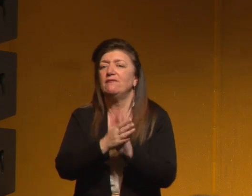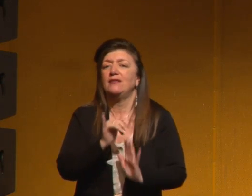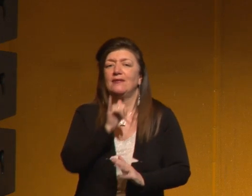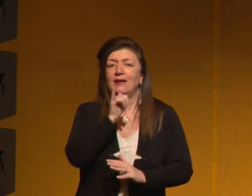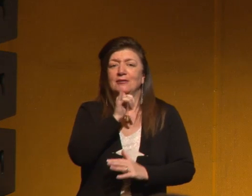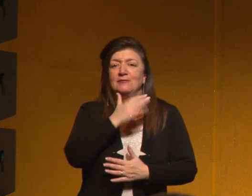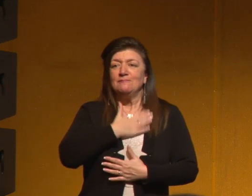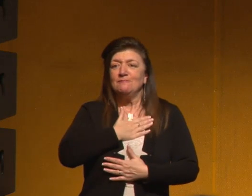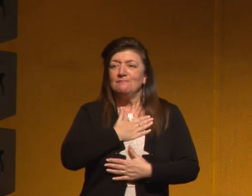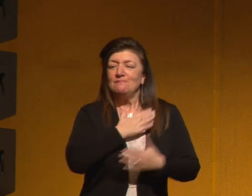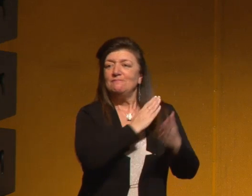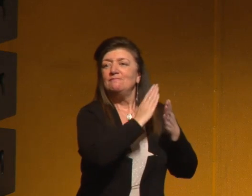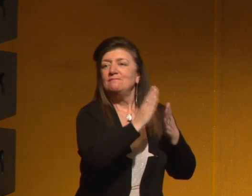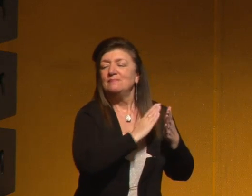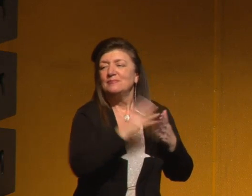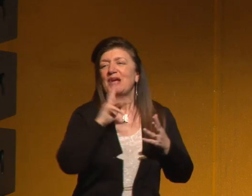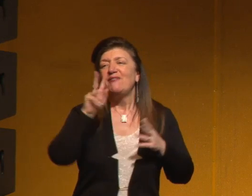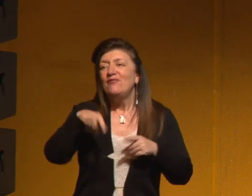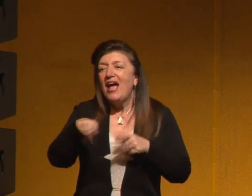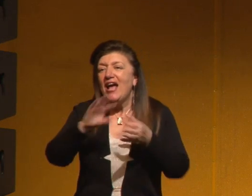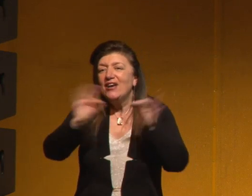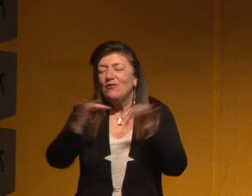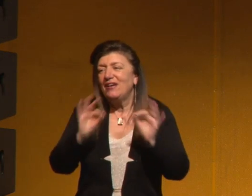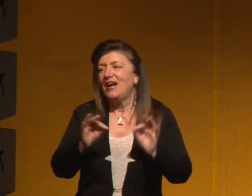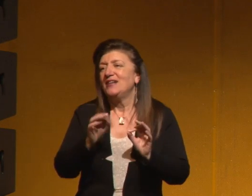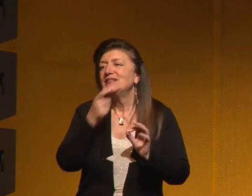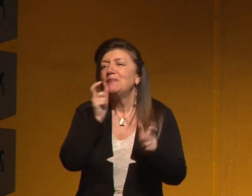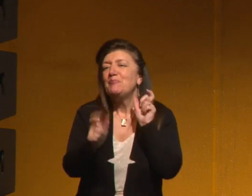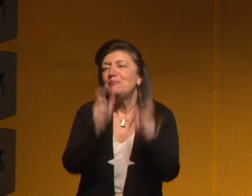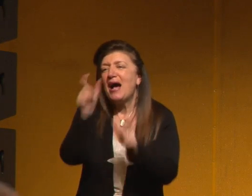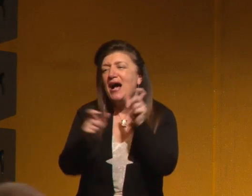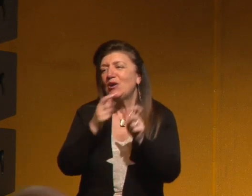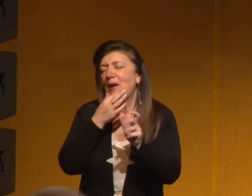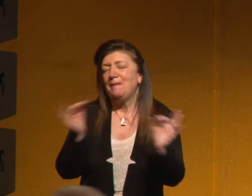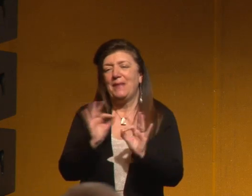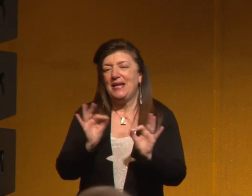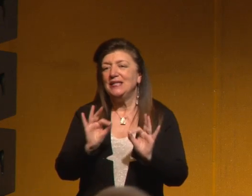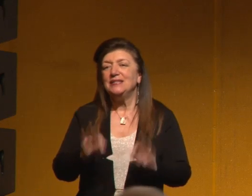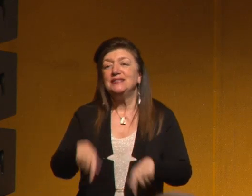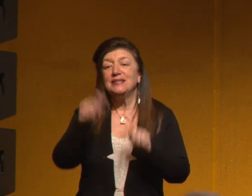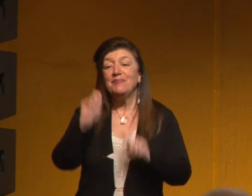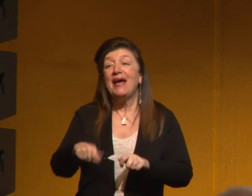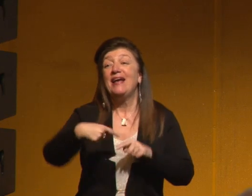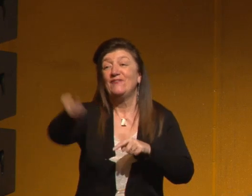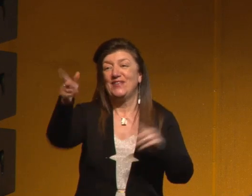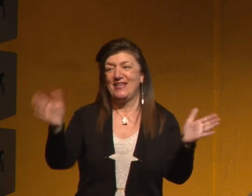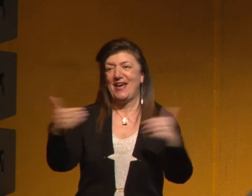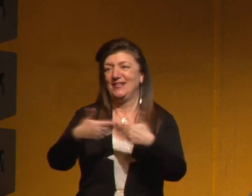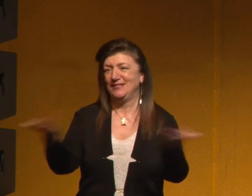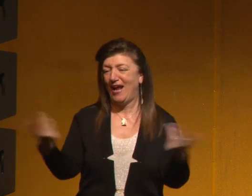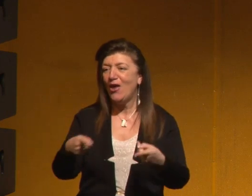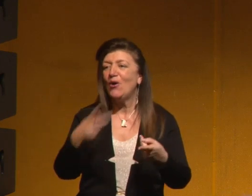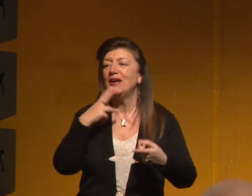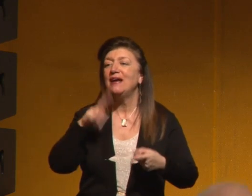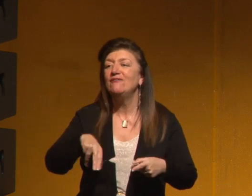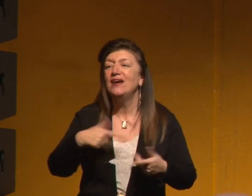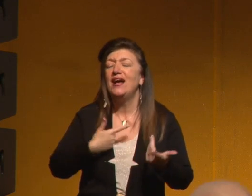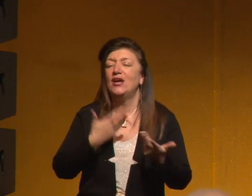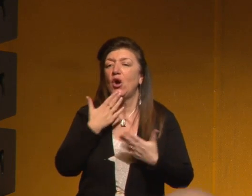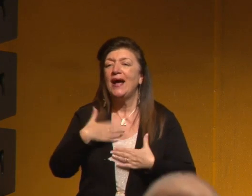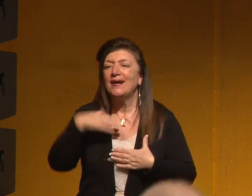sembrano parole molto belle per iniziare questo salone e per noi è stato importante credere nelle idee credere nei valori